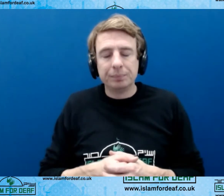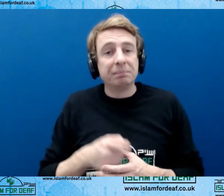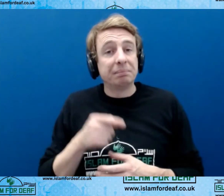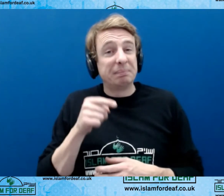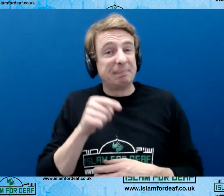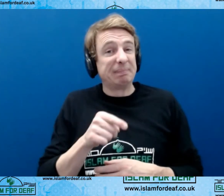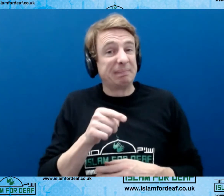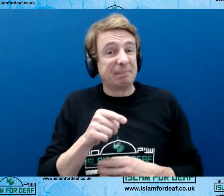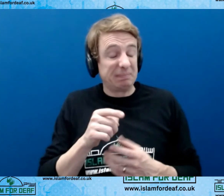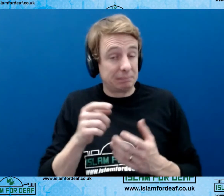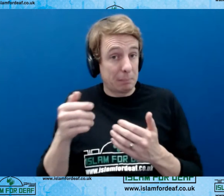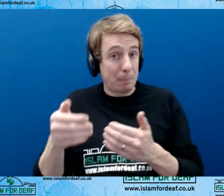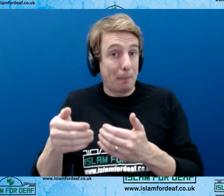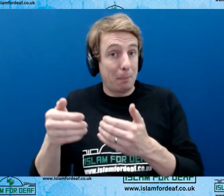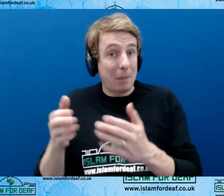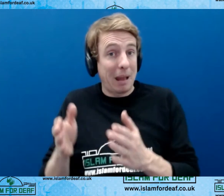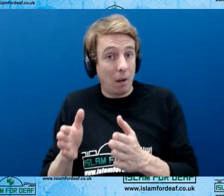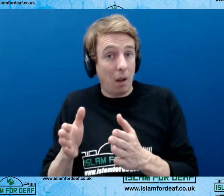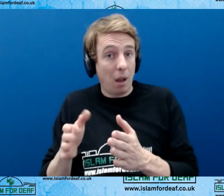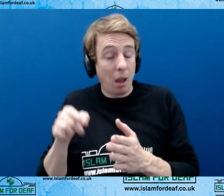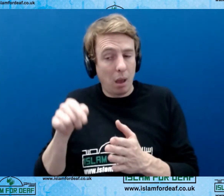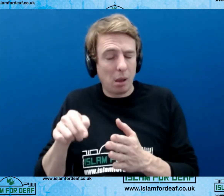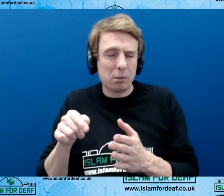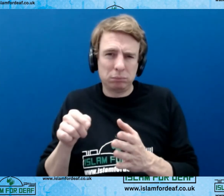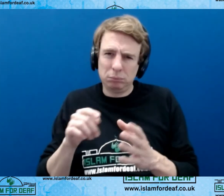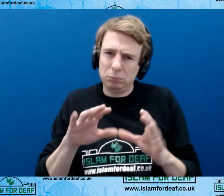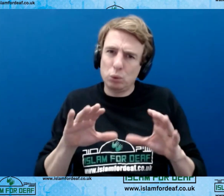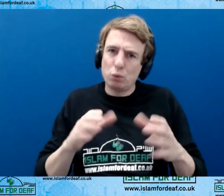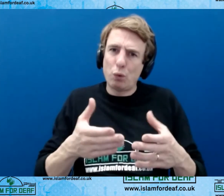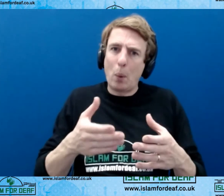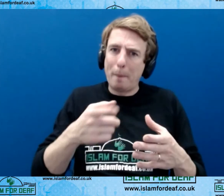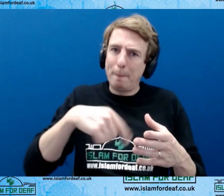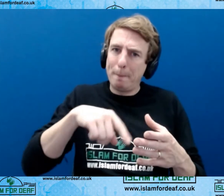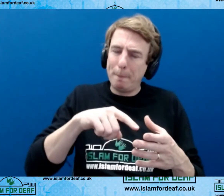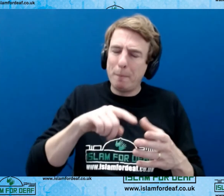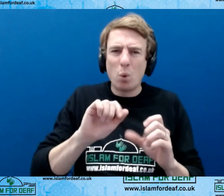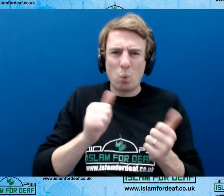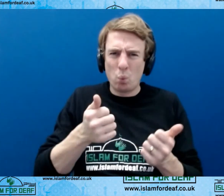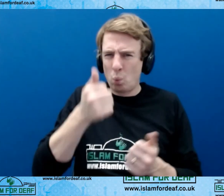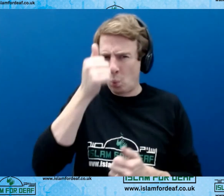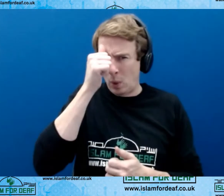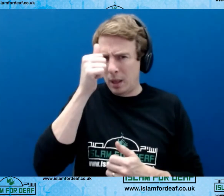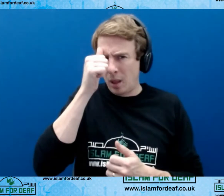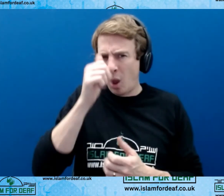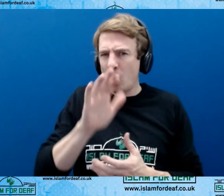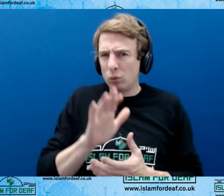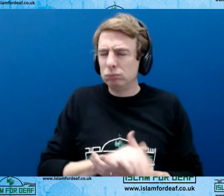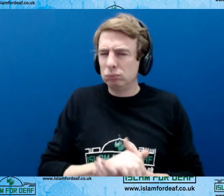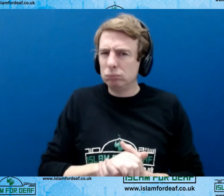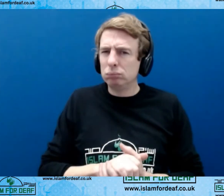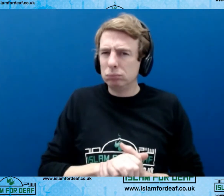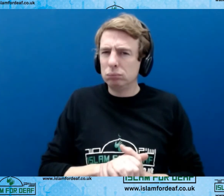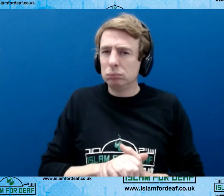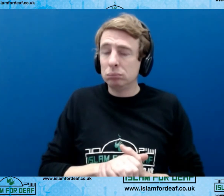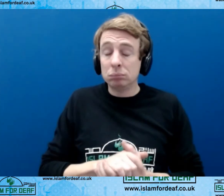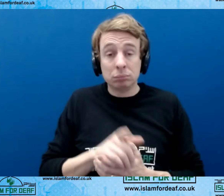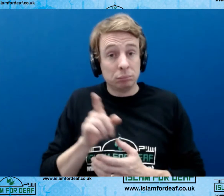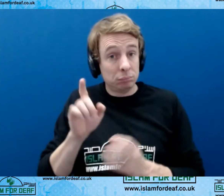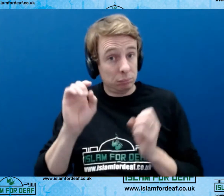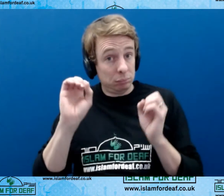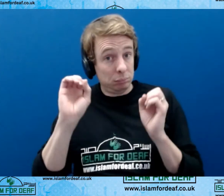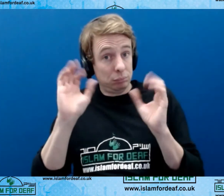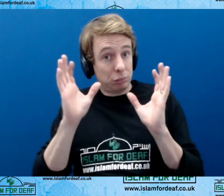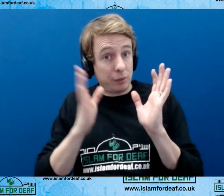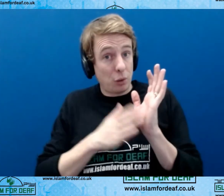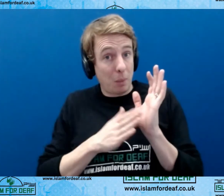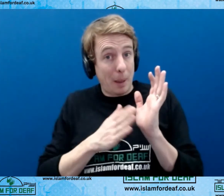والسلام من قريش. And the Prophet, peace and blessings be upon him, was from this tribe, Quraysh. قال تعالى: